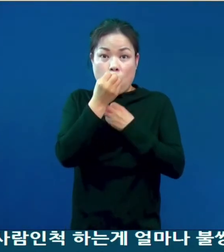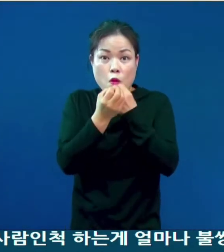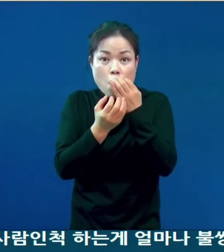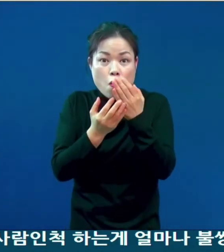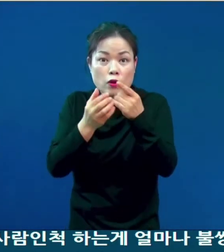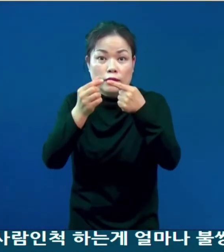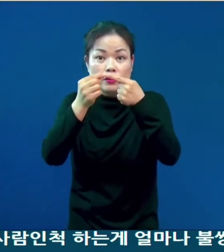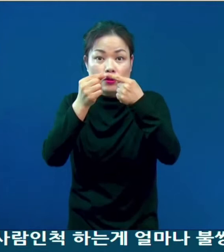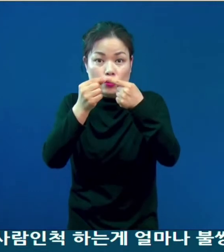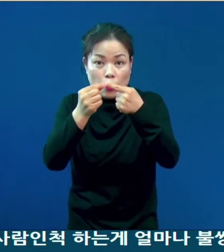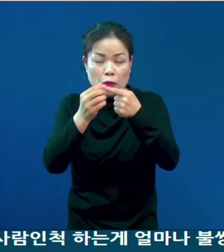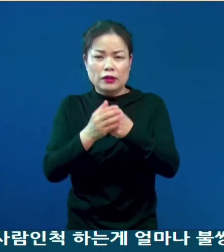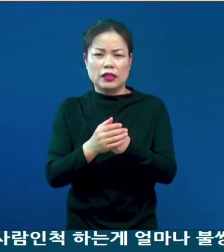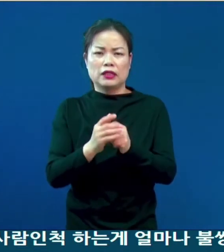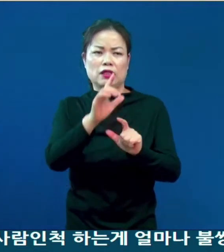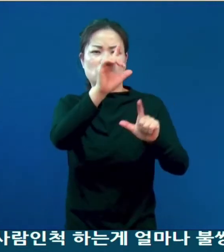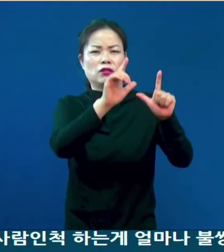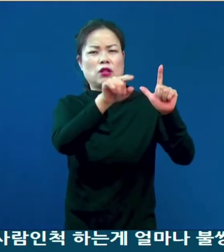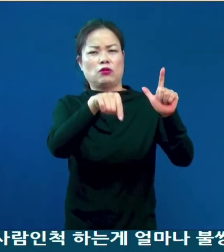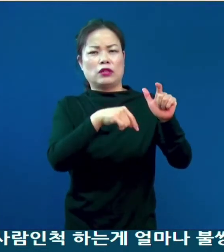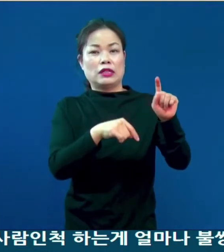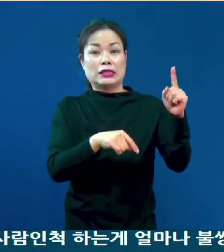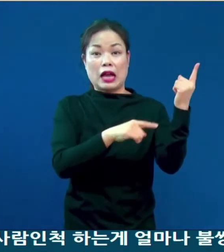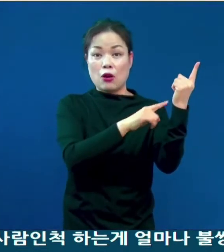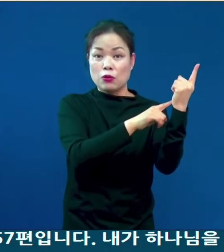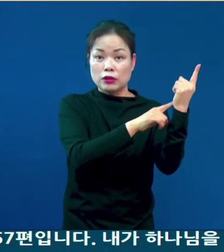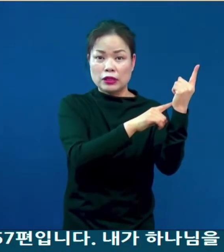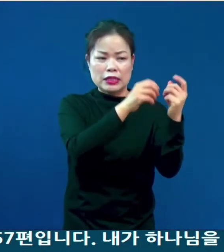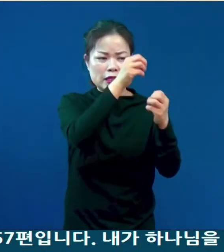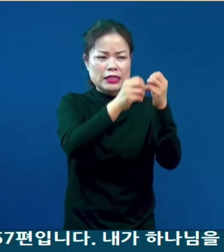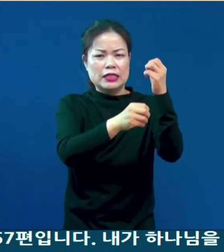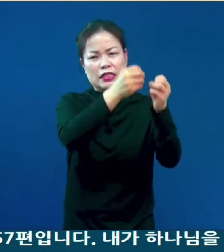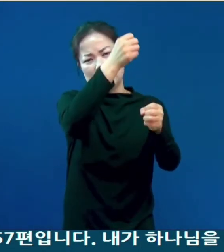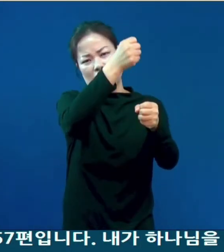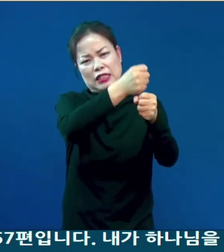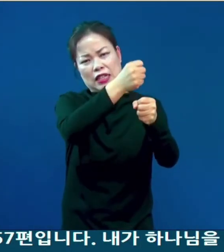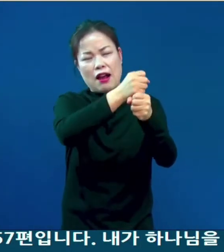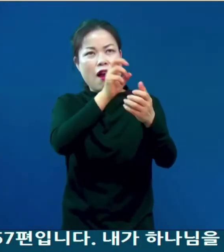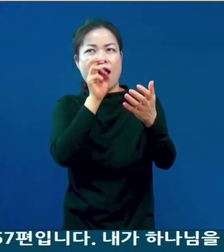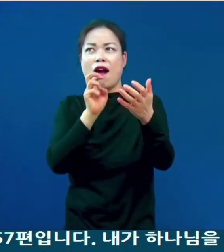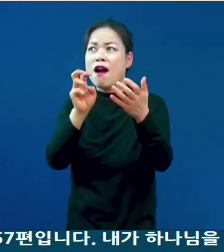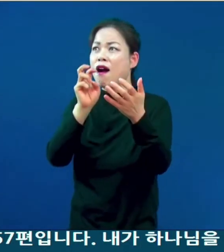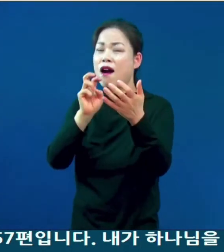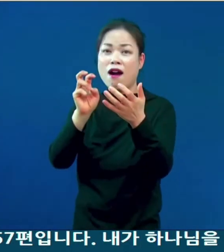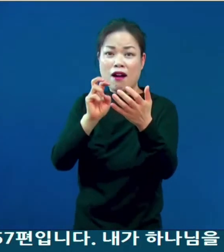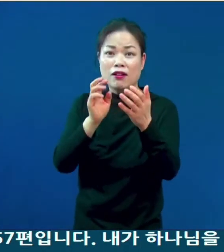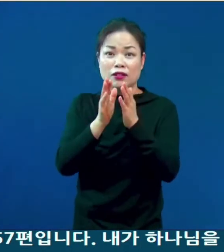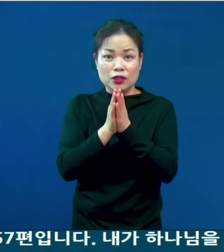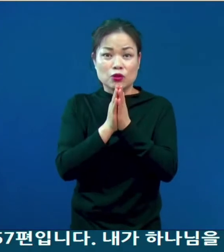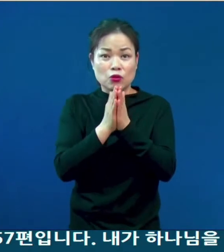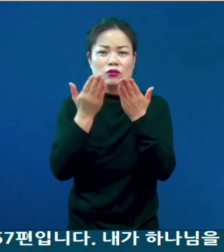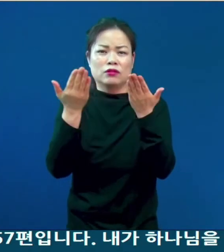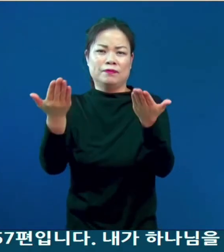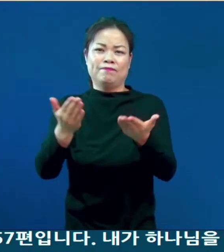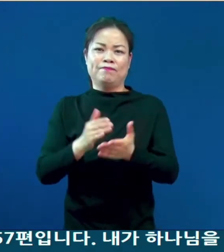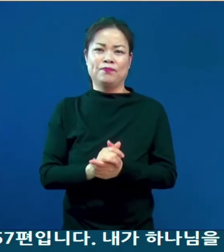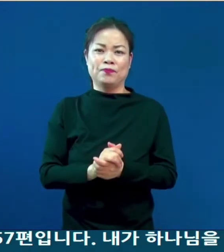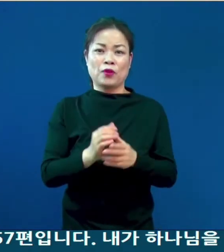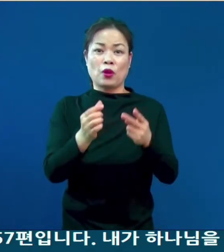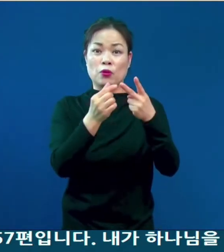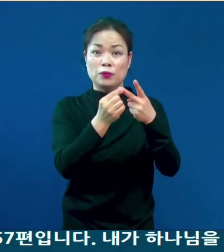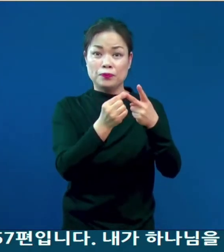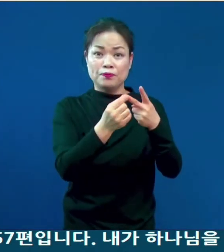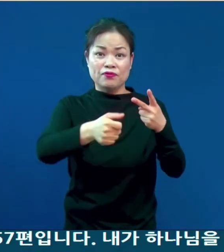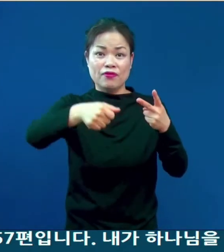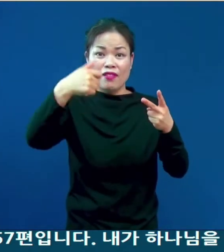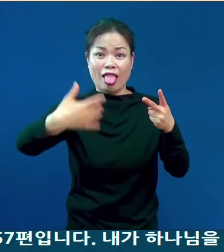첫 번째는 이런 상황 가운데서 다윗이 시를 지어서 찬양하고 노래하고 기도할 생각을 했다는 것입니다. 두 번째로